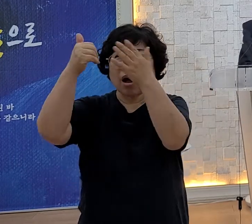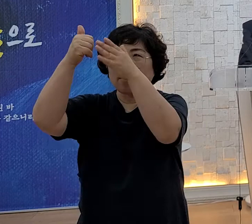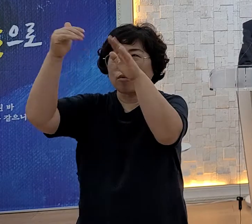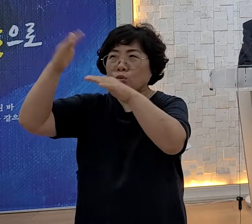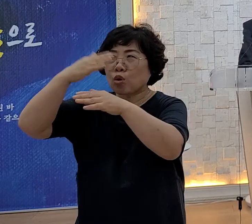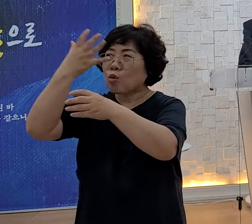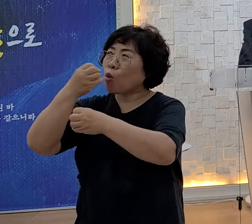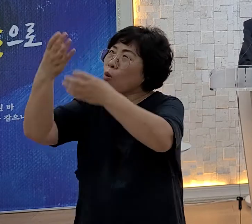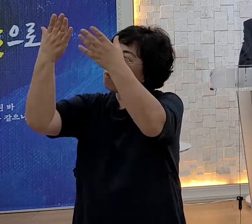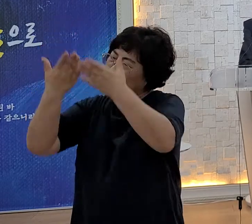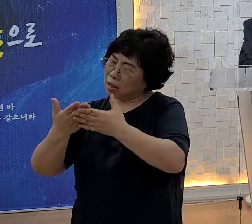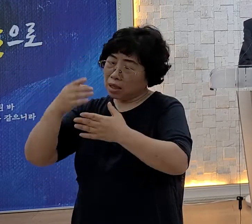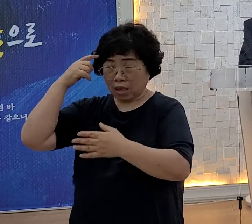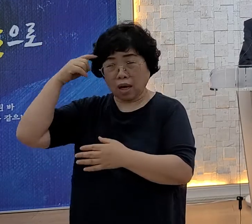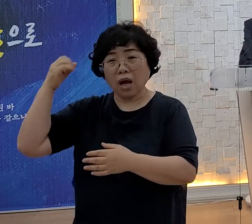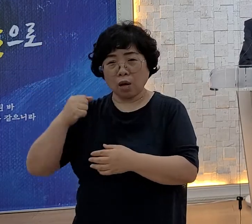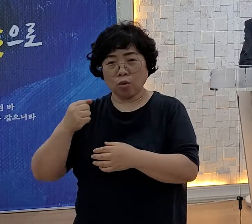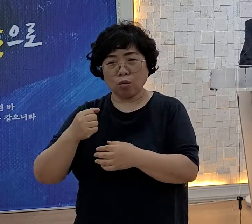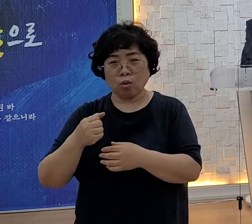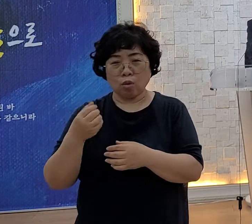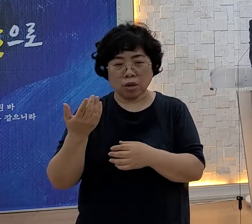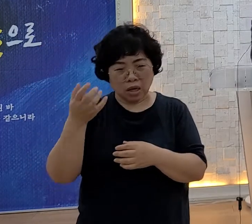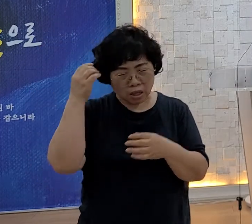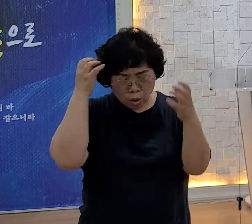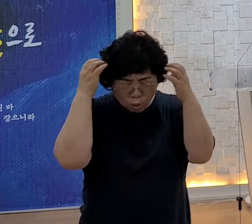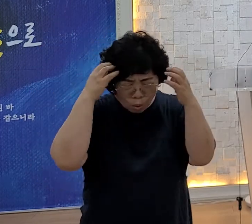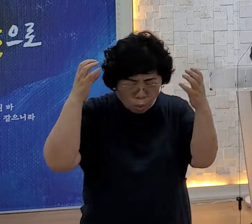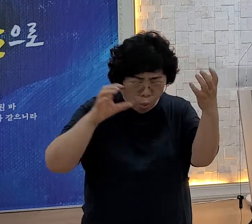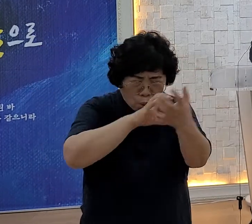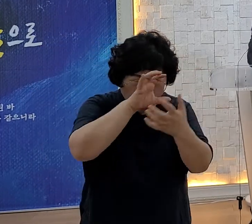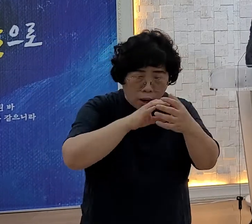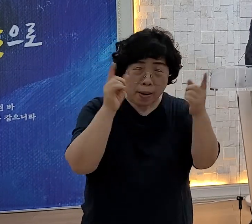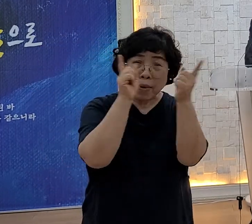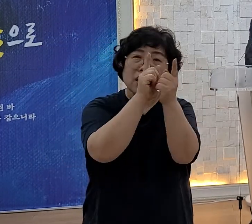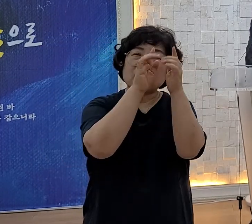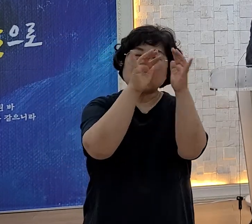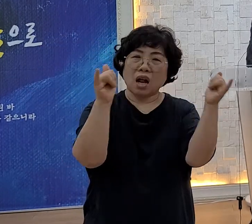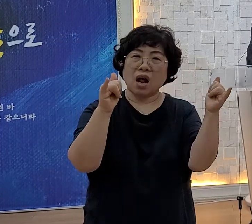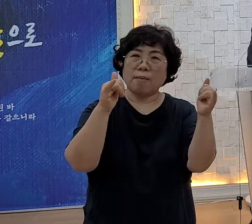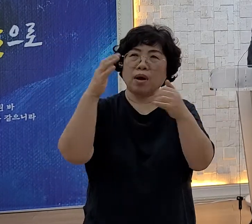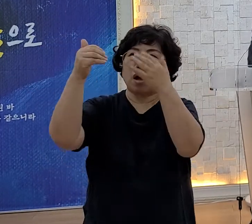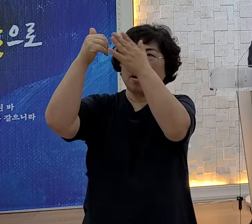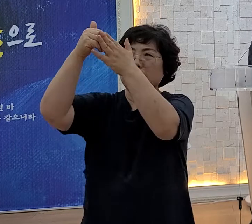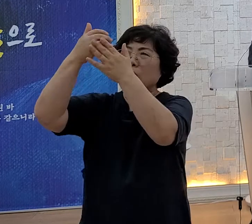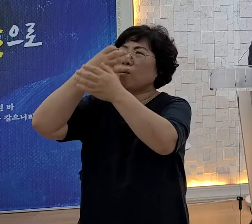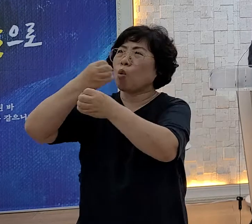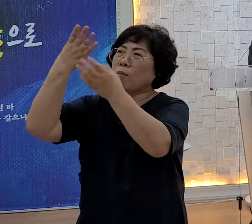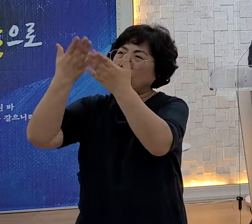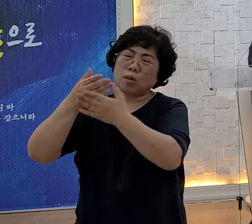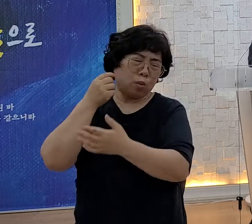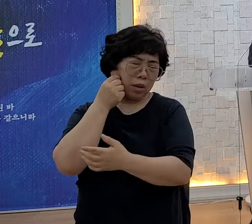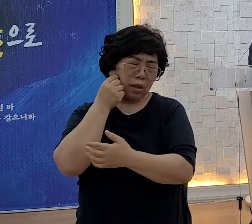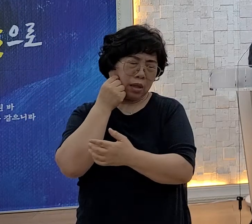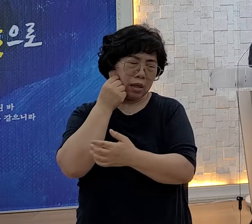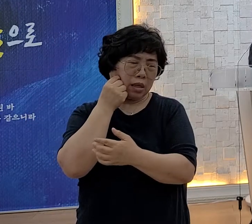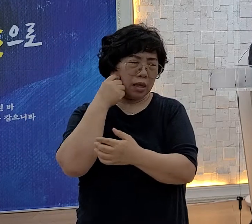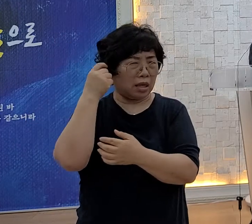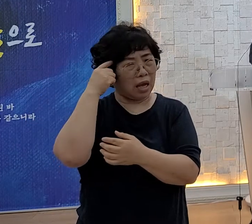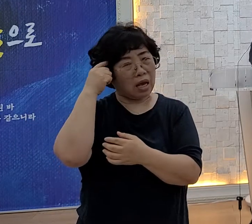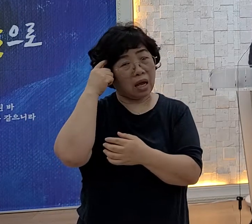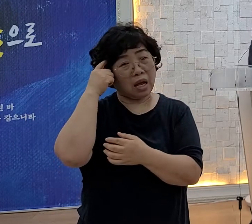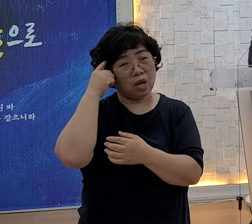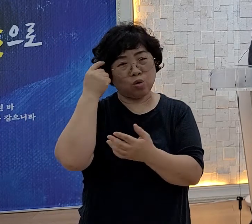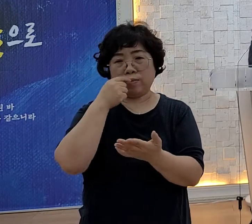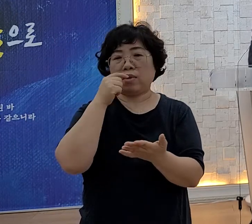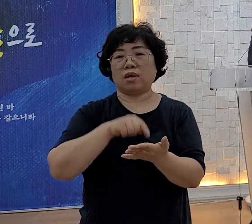인생의 고비를 경험하면서 많은 어려움을 겪은 사람들은 환란이 오면 그걸 어떻게 생각하는가? 별로 하나님 앞에 바로